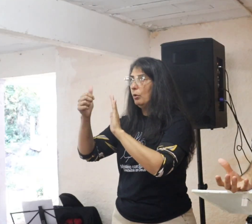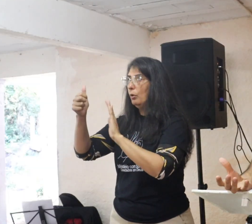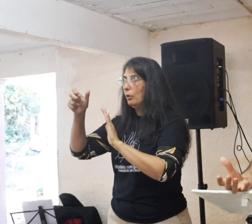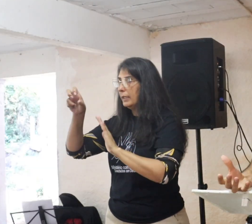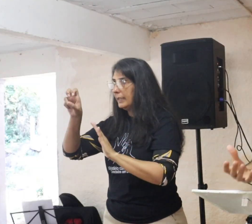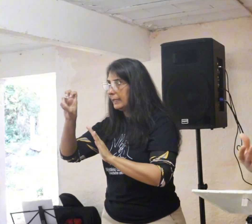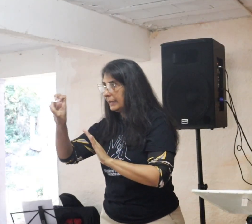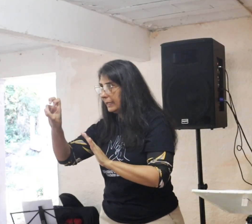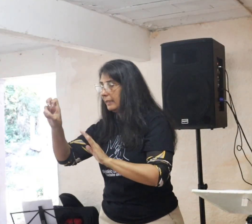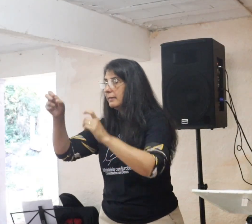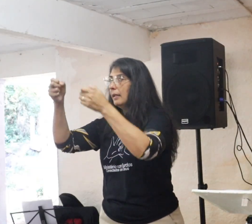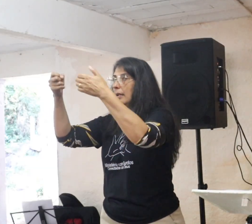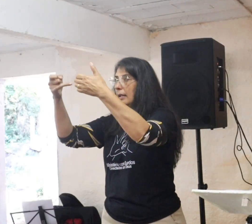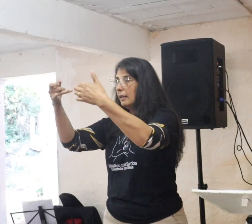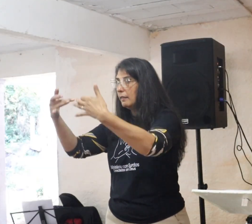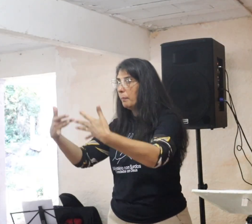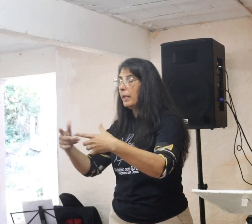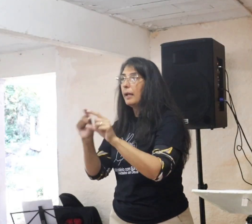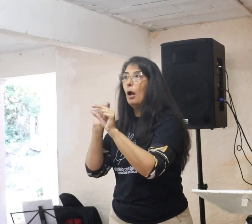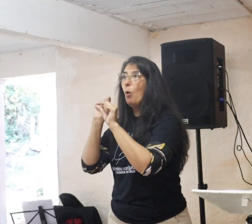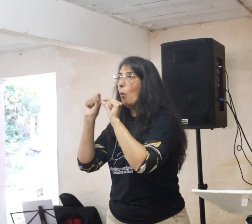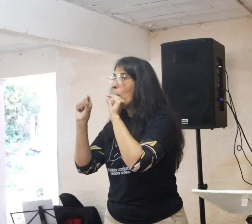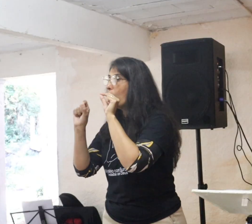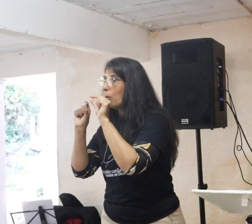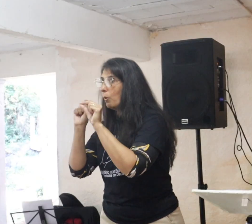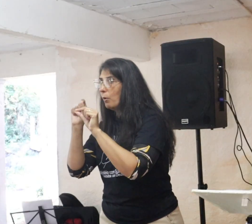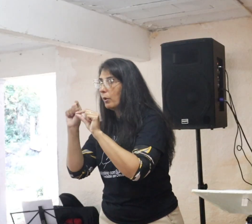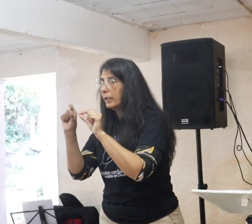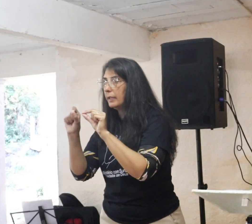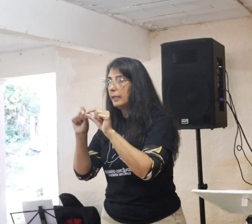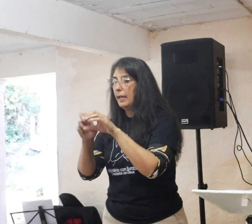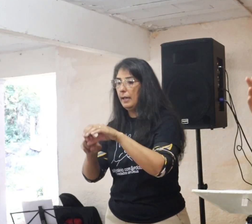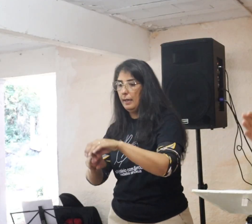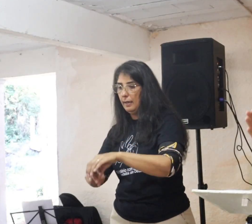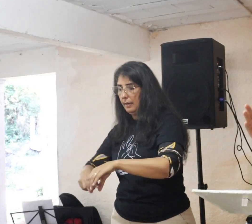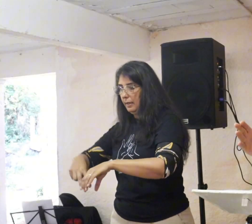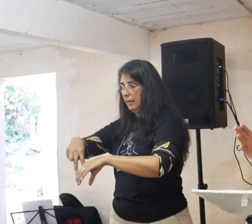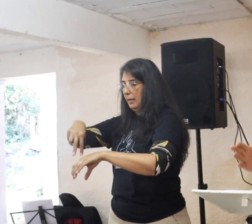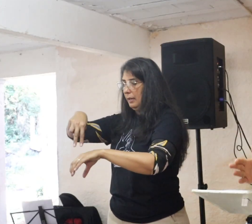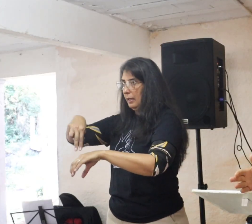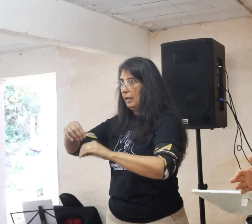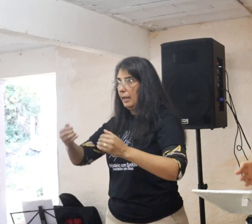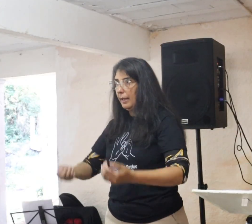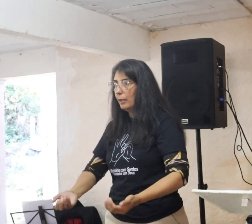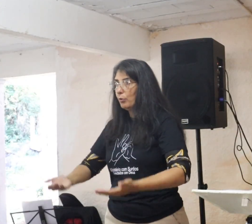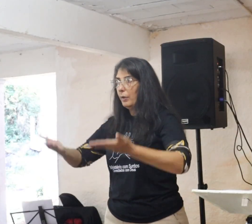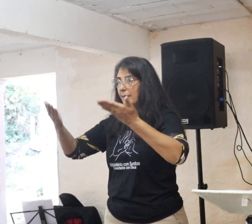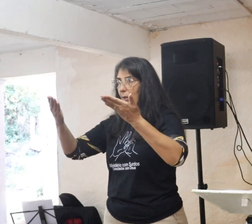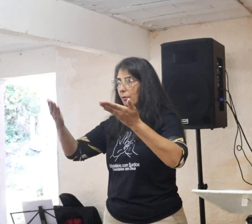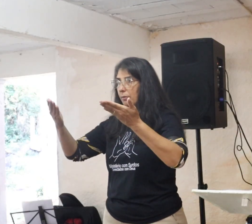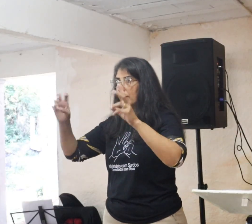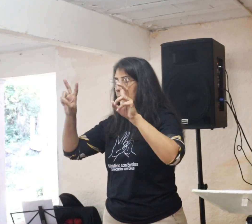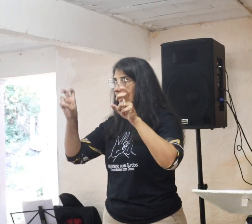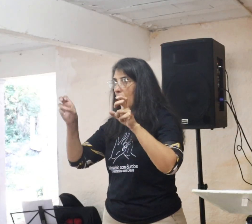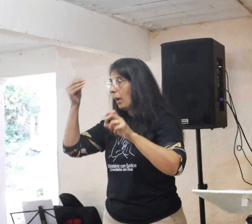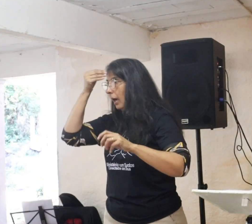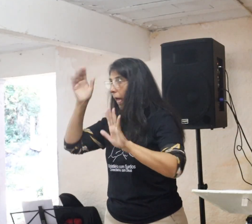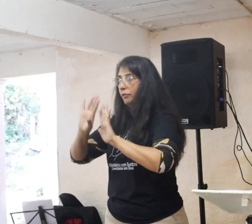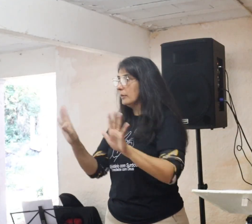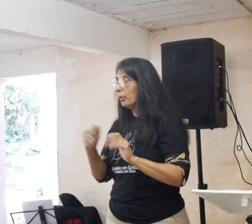Cristo. 1 Coríntios 15 fala assim de maneira ampla sobre esse tema, porque na igreja